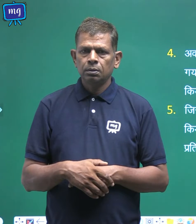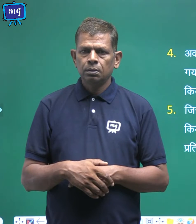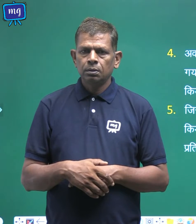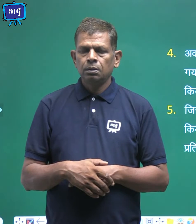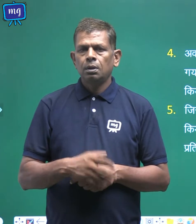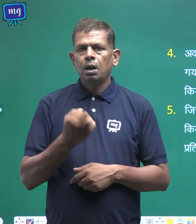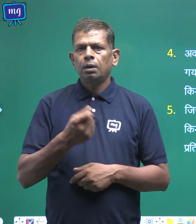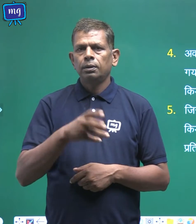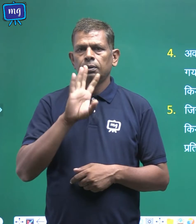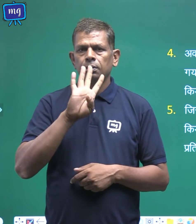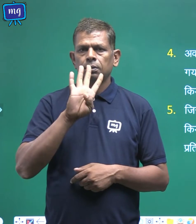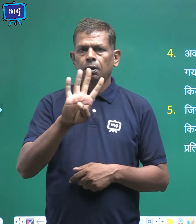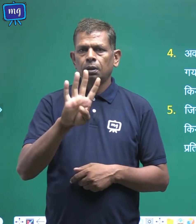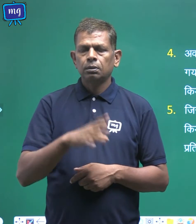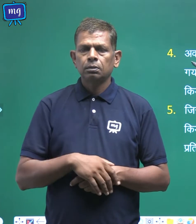नंबर 4,